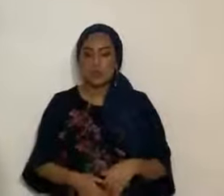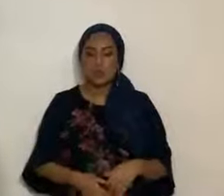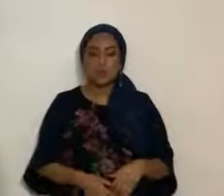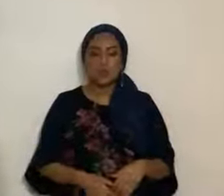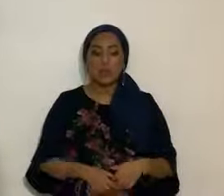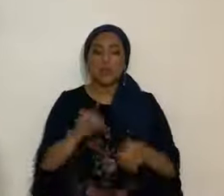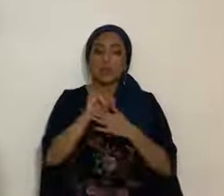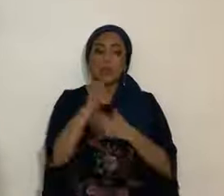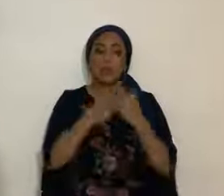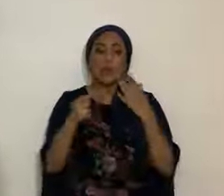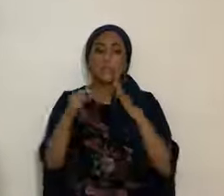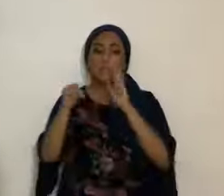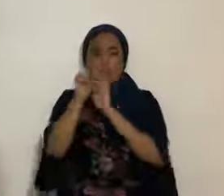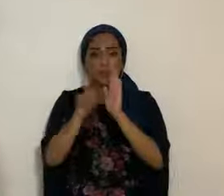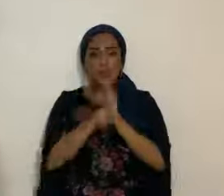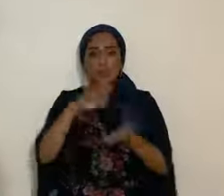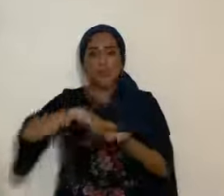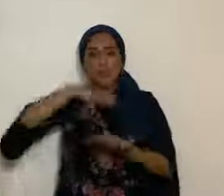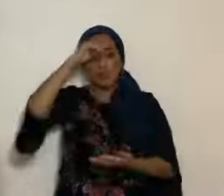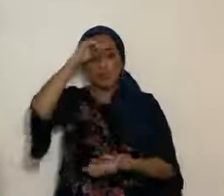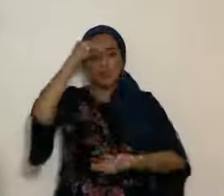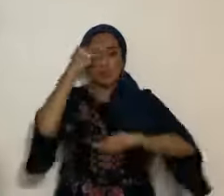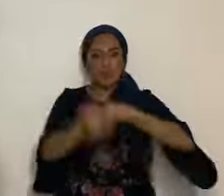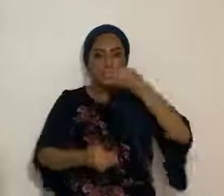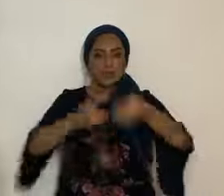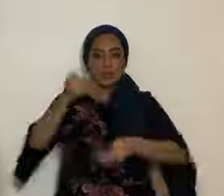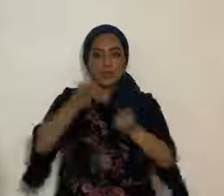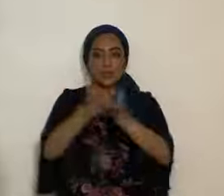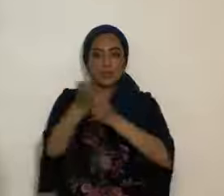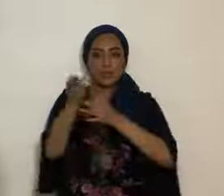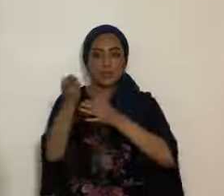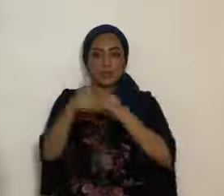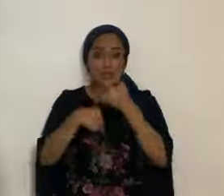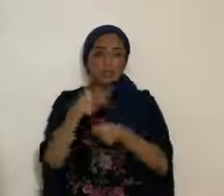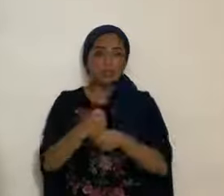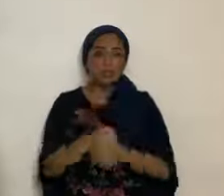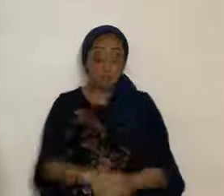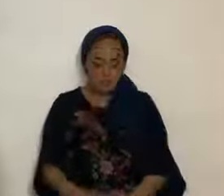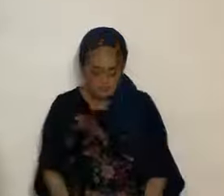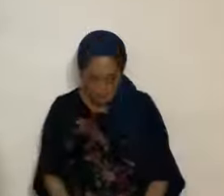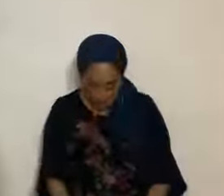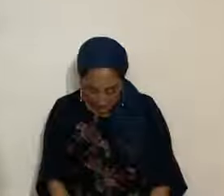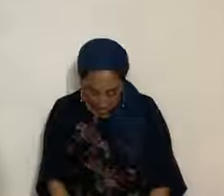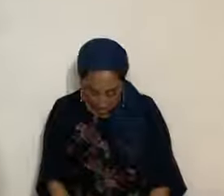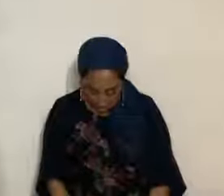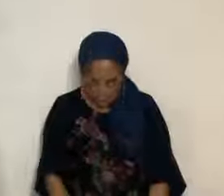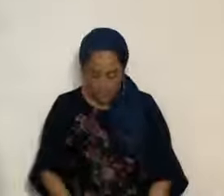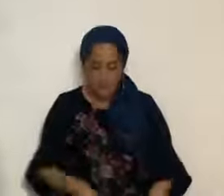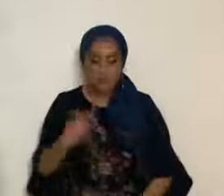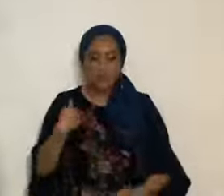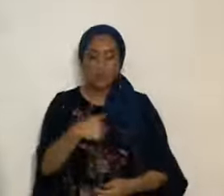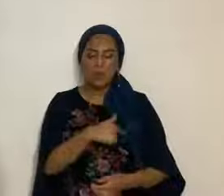que Moisés fue aprendiendo a través de los años. En este caso, nosotros vamos a ver lo